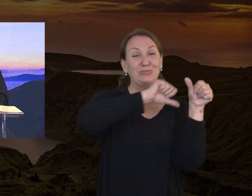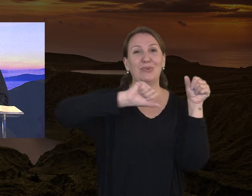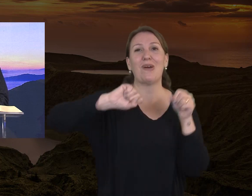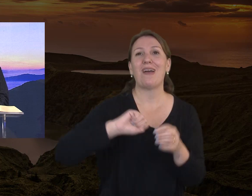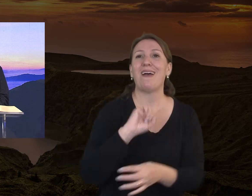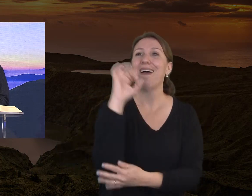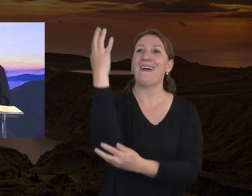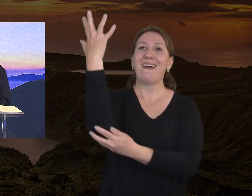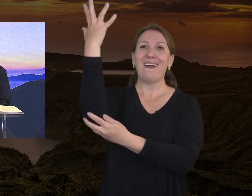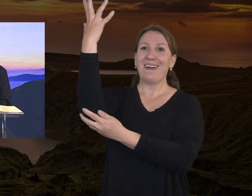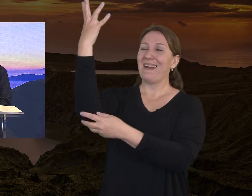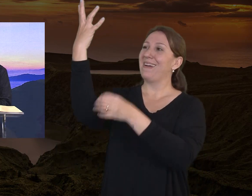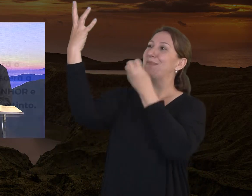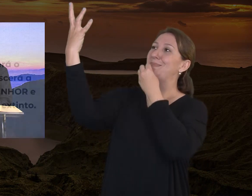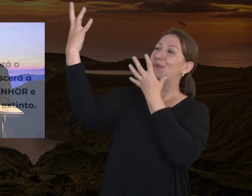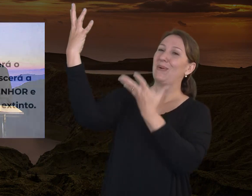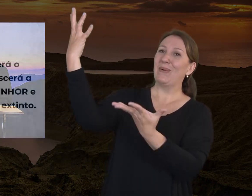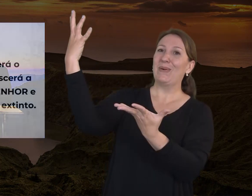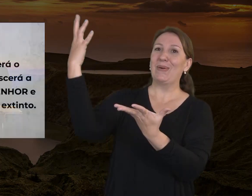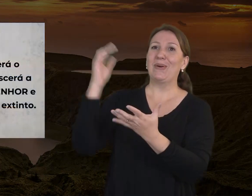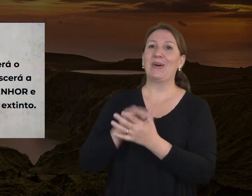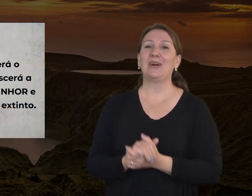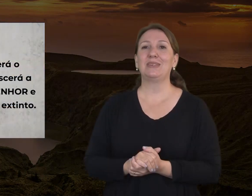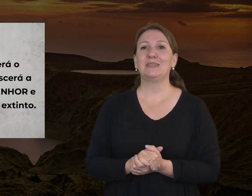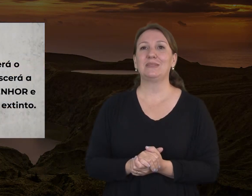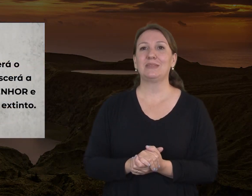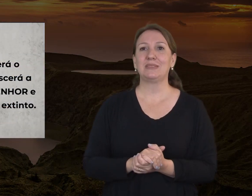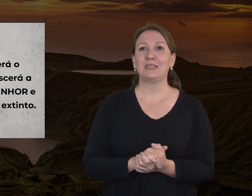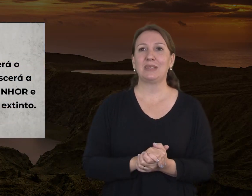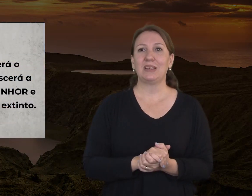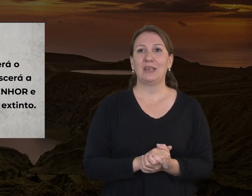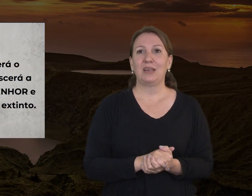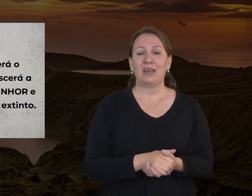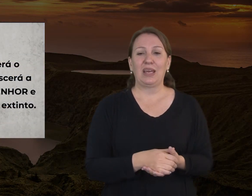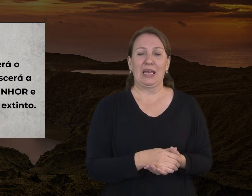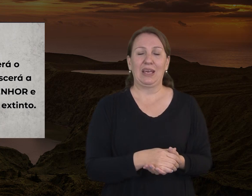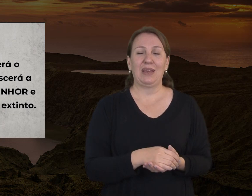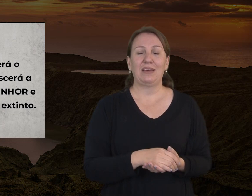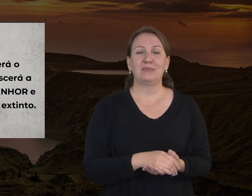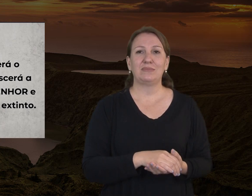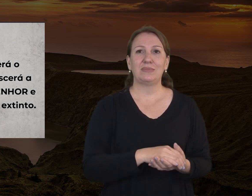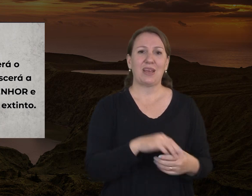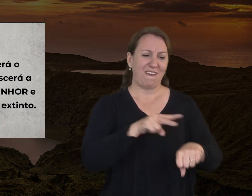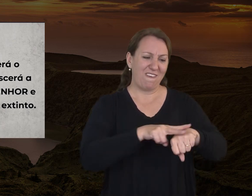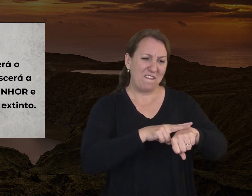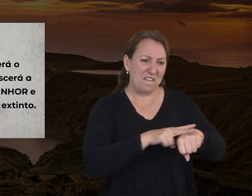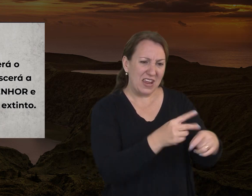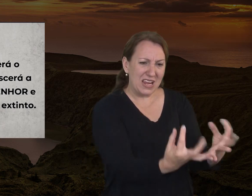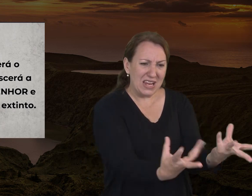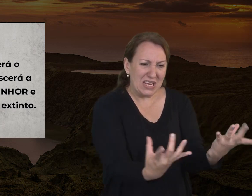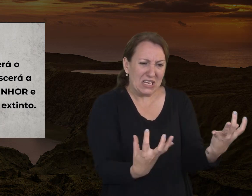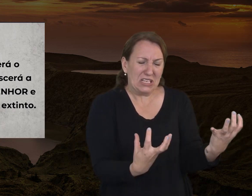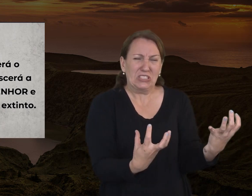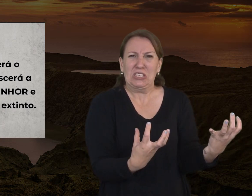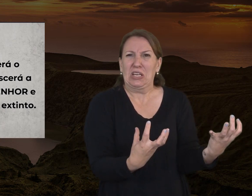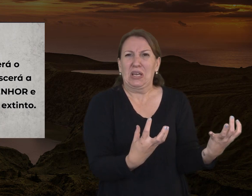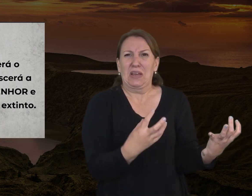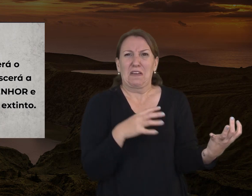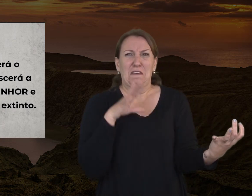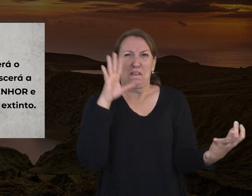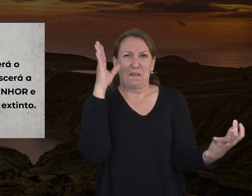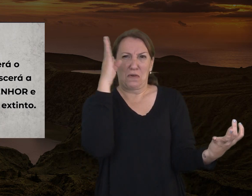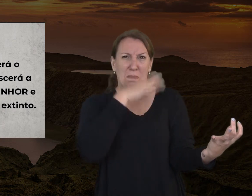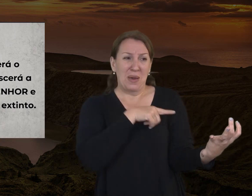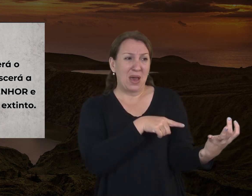cipreste. Em lugar da sarça, que é abrolho, né, crescerá a murta. E